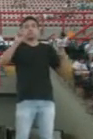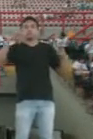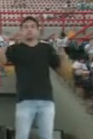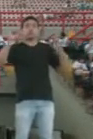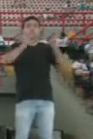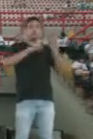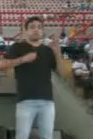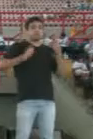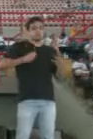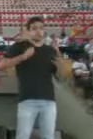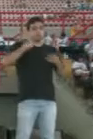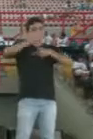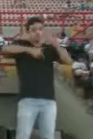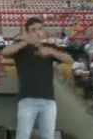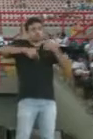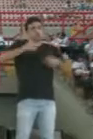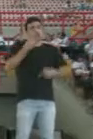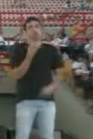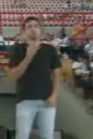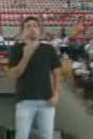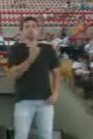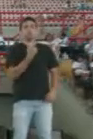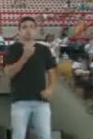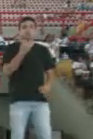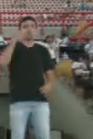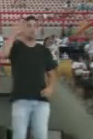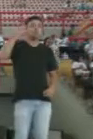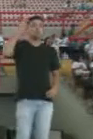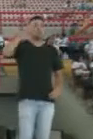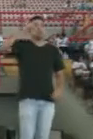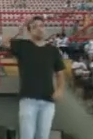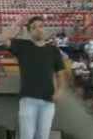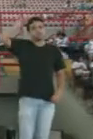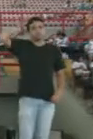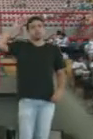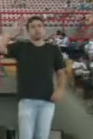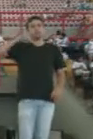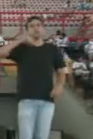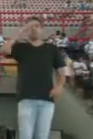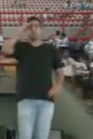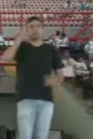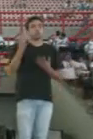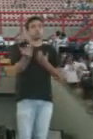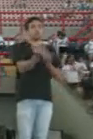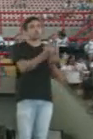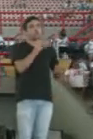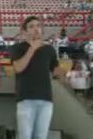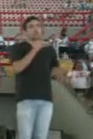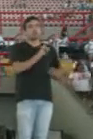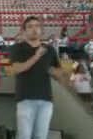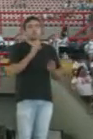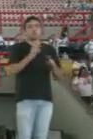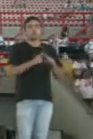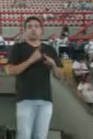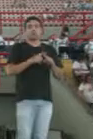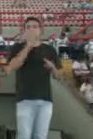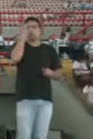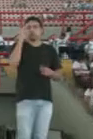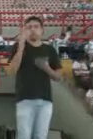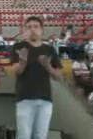vida cumprida a sol. É uma música muito antiga, esse pessoal mais jovem não conhece, porque esse pessoal